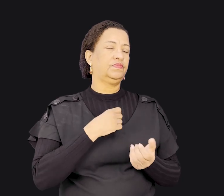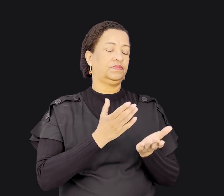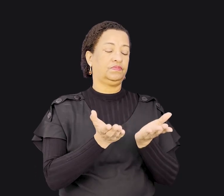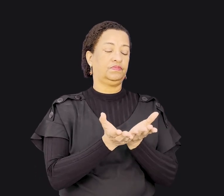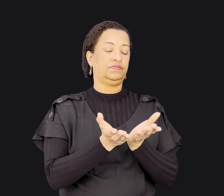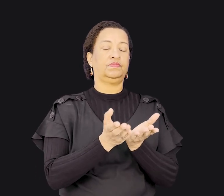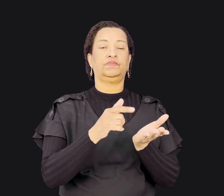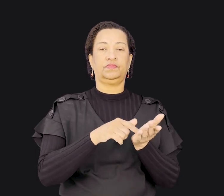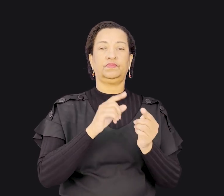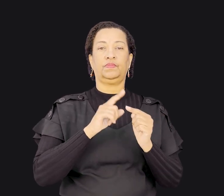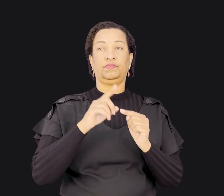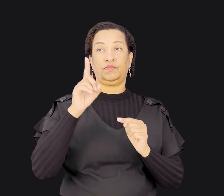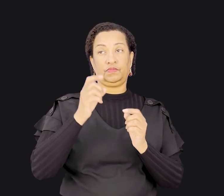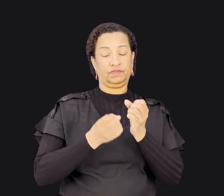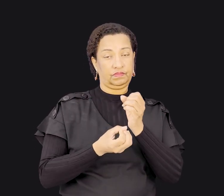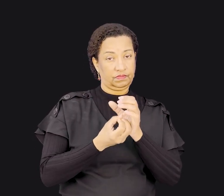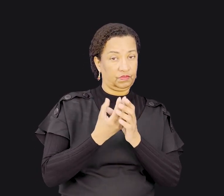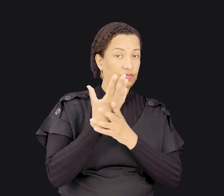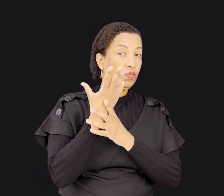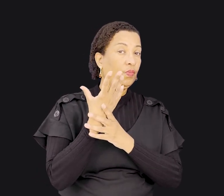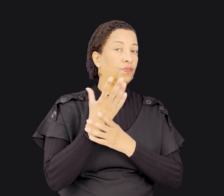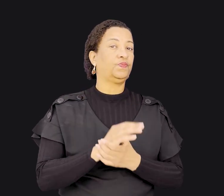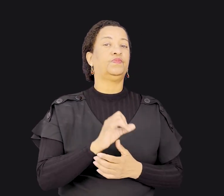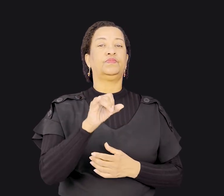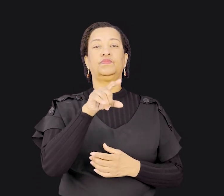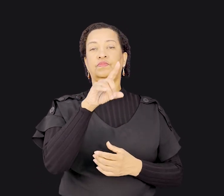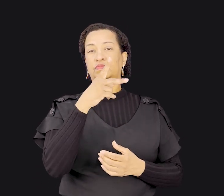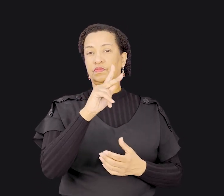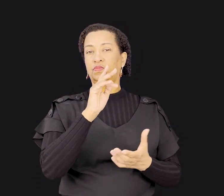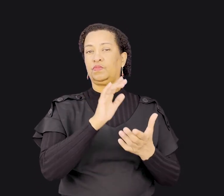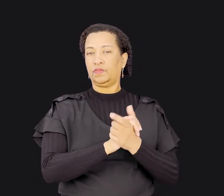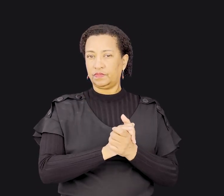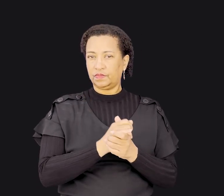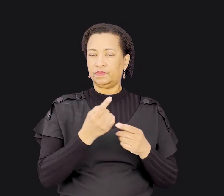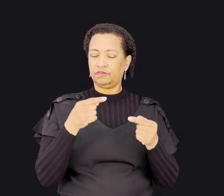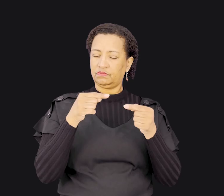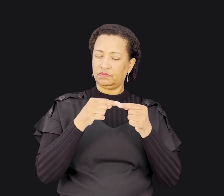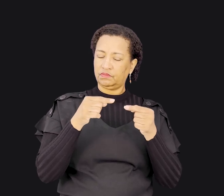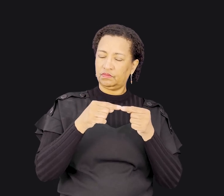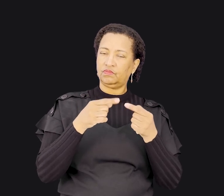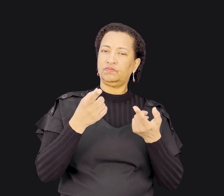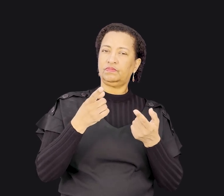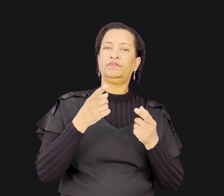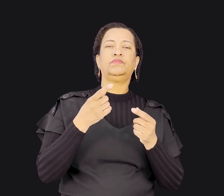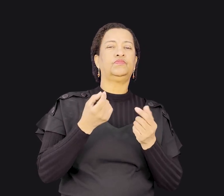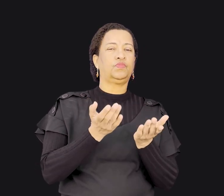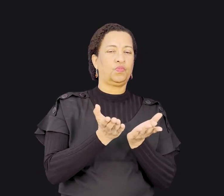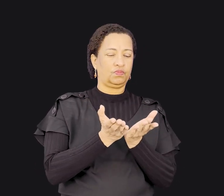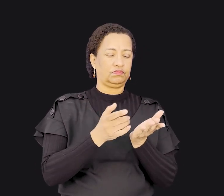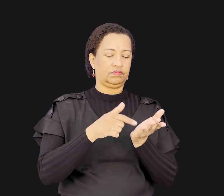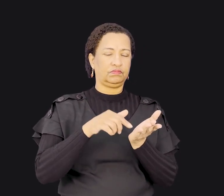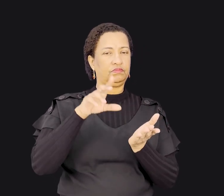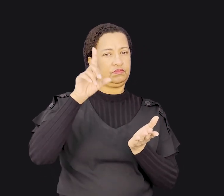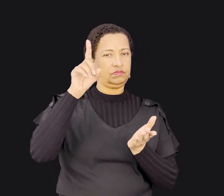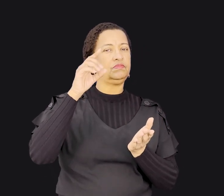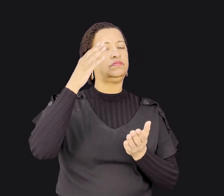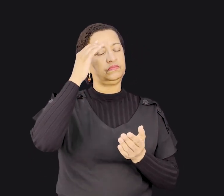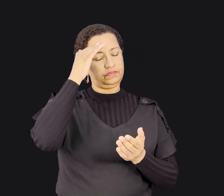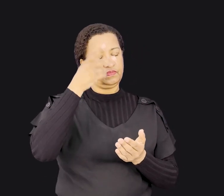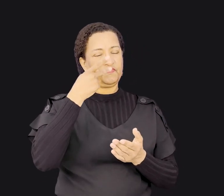Deus, porque foi Ele quem o criou. Se o seu casamento é segundo os padrões de Deus, você pode afirmar que foi Deus quem uniu vocês, e